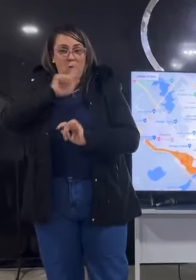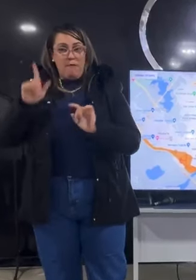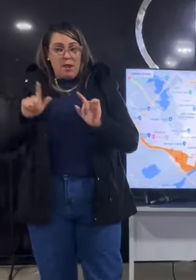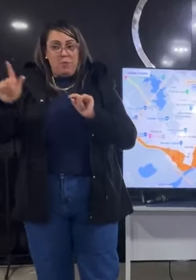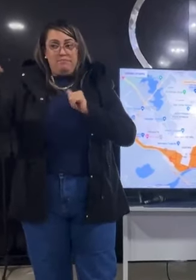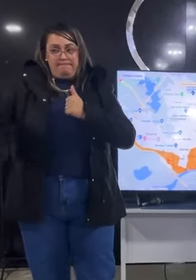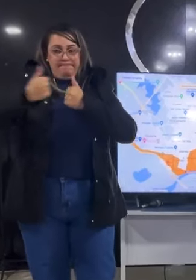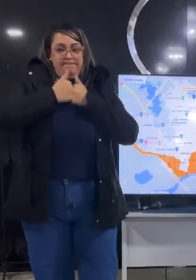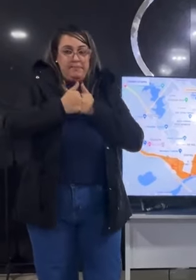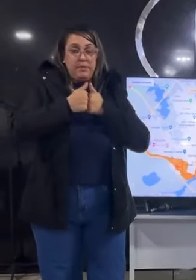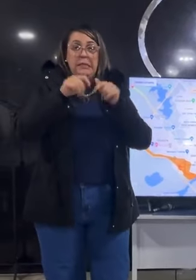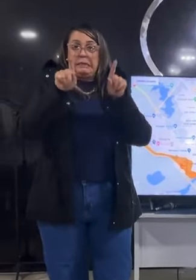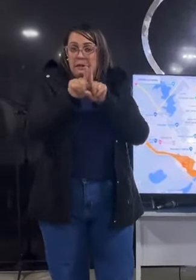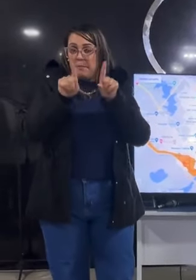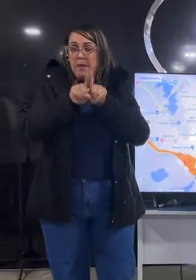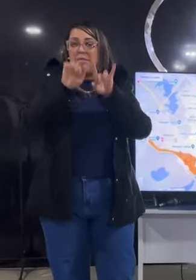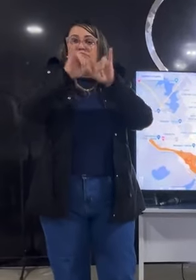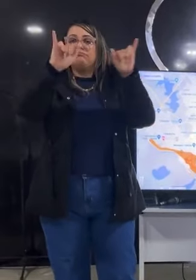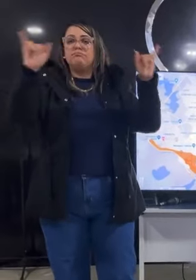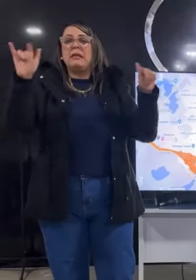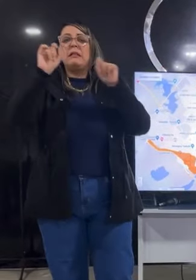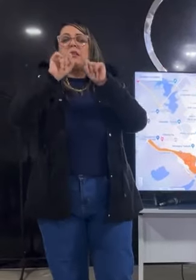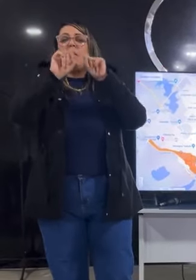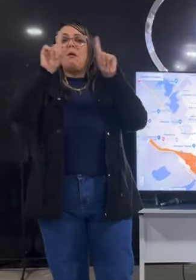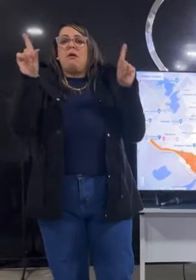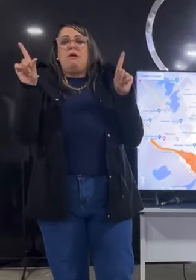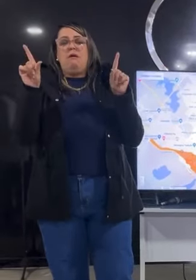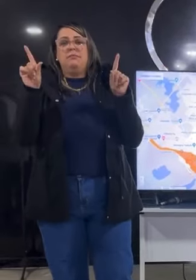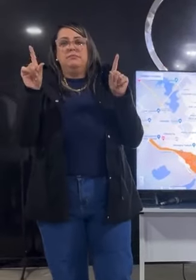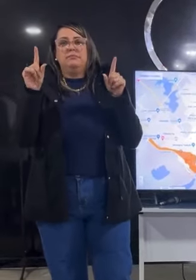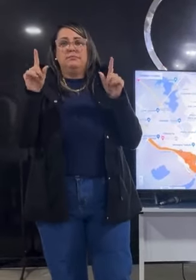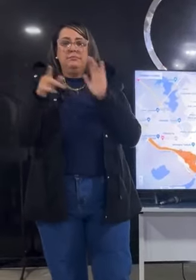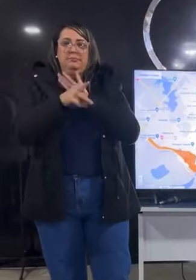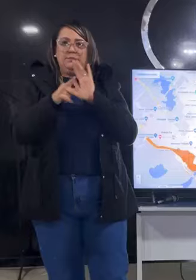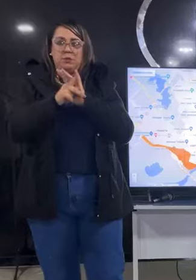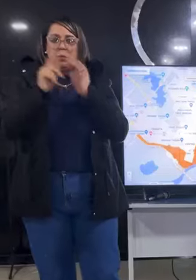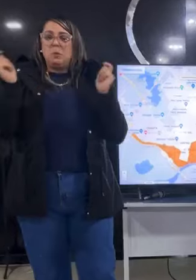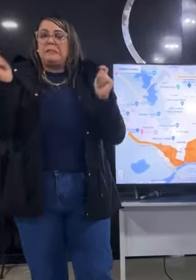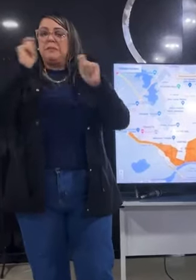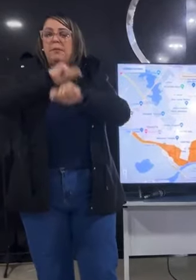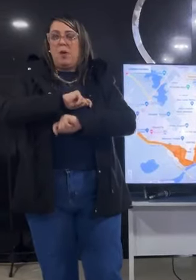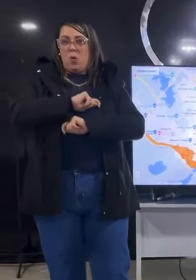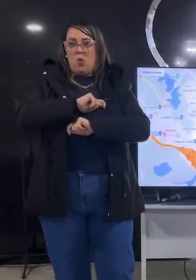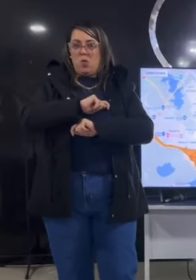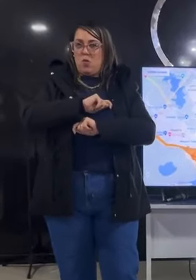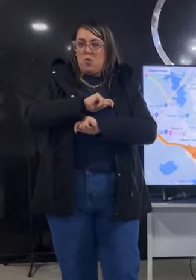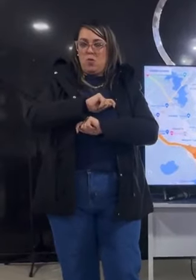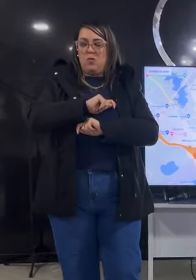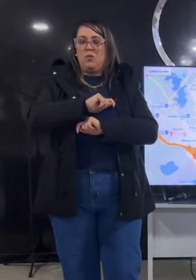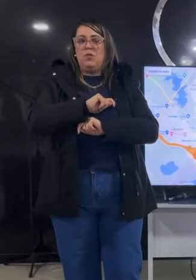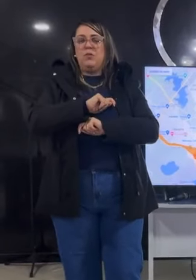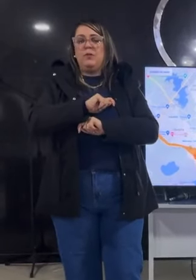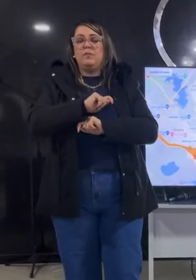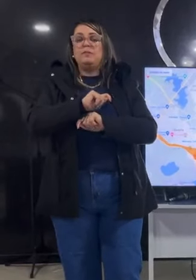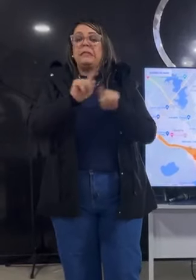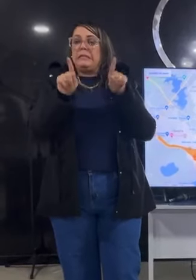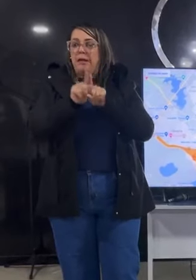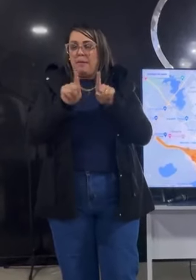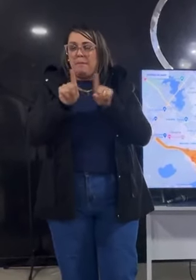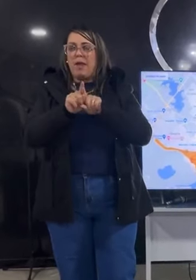Nós também fizemos o anúncio Como eu disse de manhã dentro das nossas possibilidades também trazendo alguns